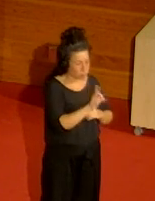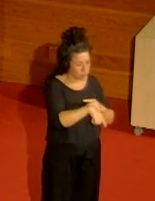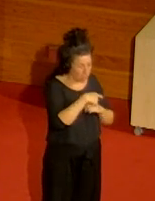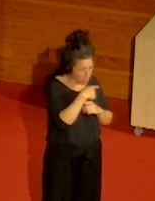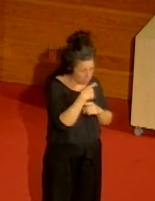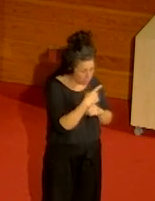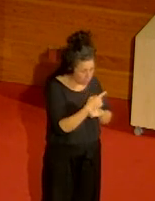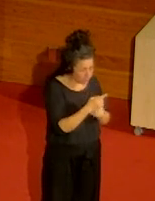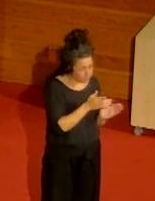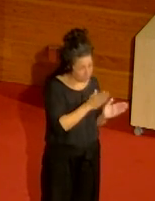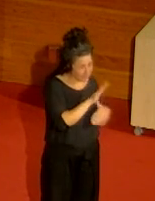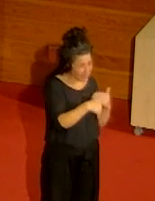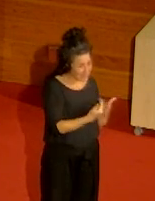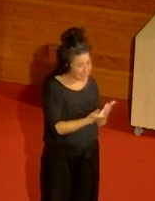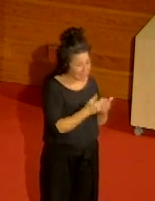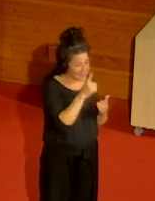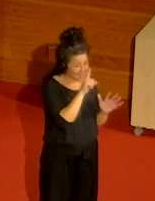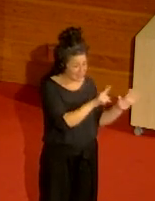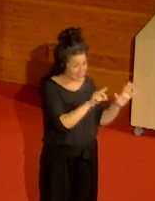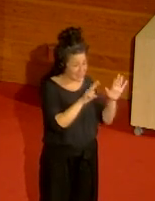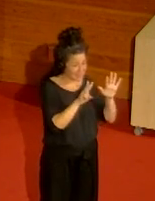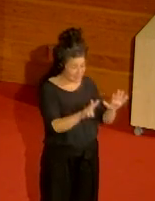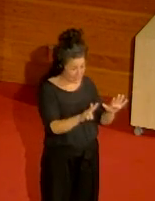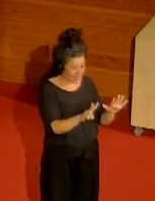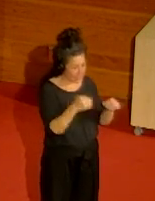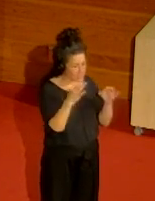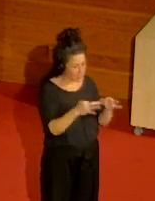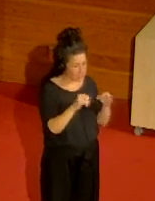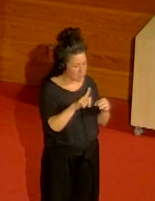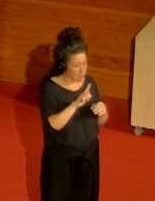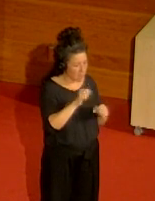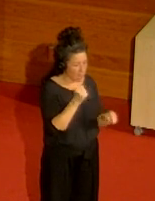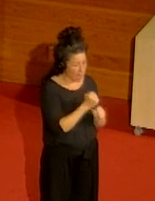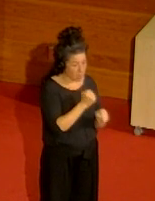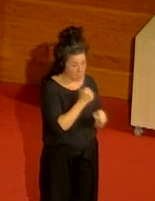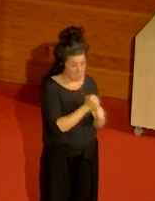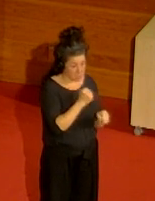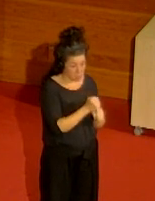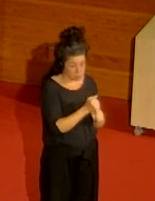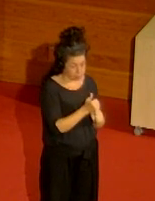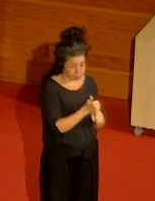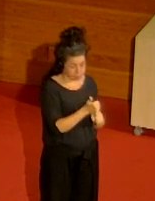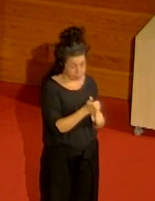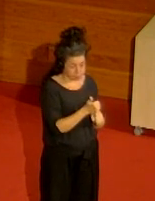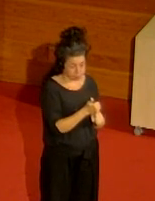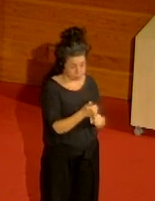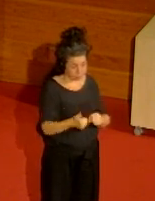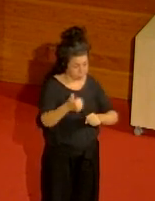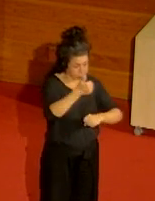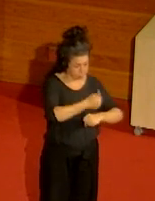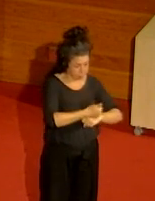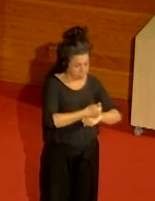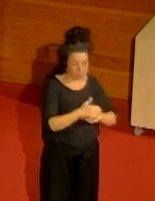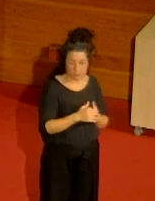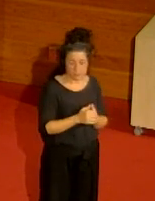ese hasta el año 77 siempre fue el laborismo y quien quien dominó quien gobernó Israel no